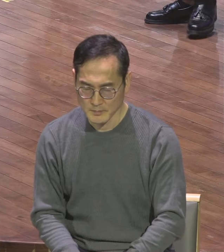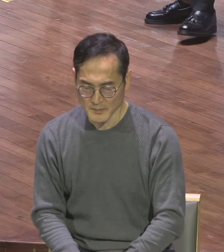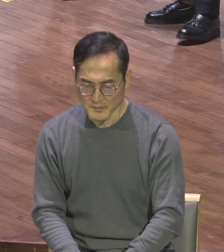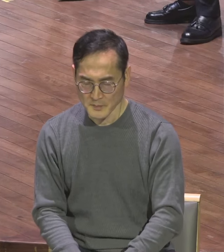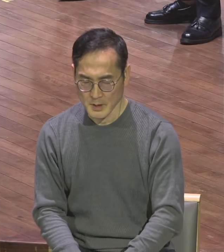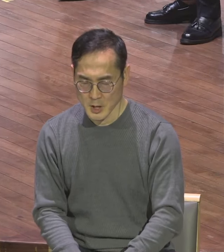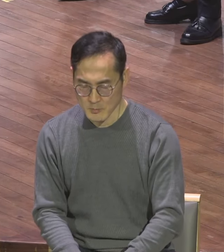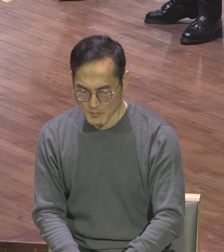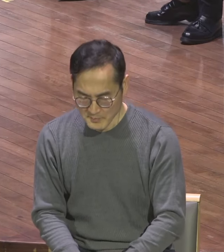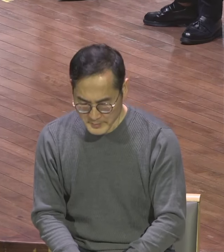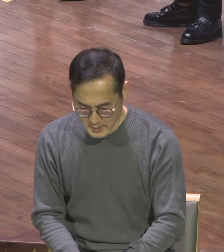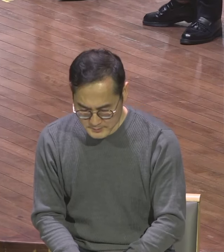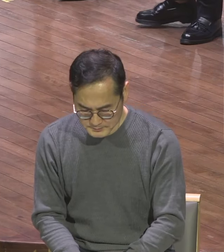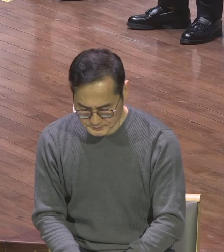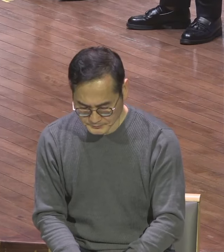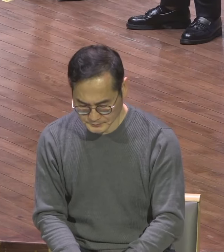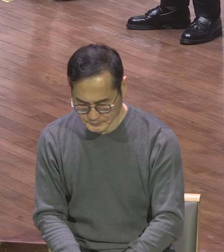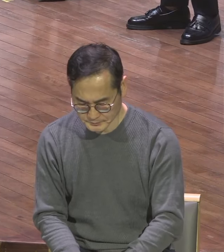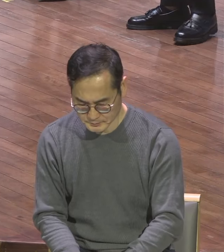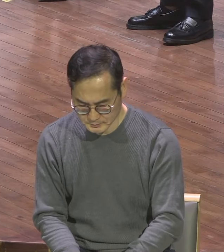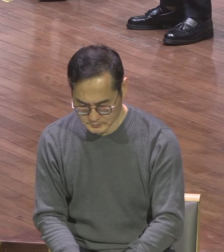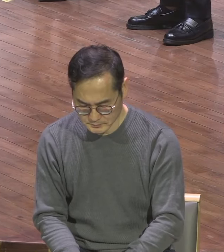놀라운 응답이 일어나게 하여